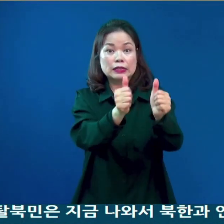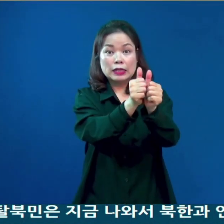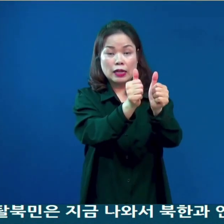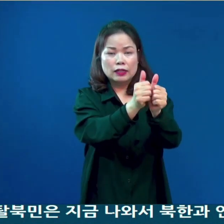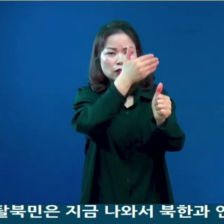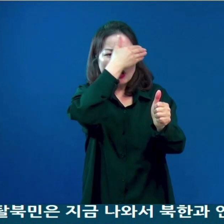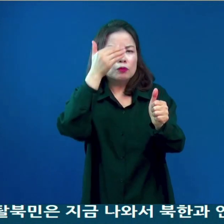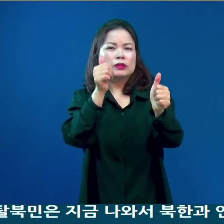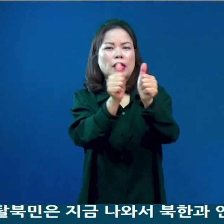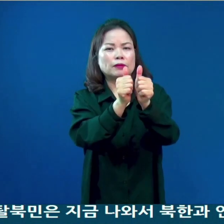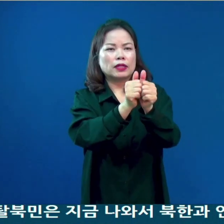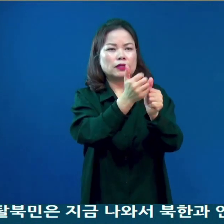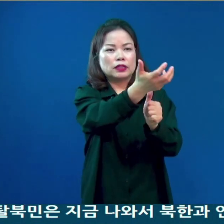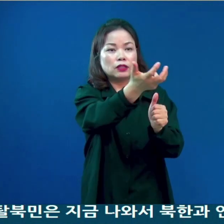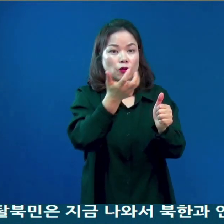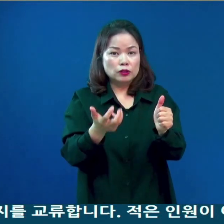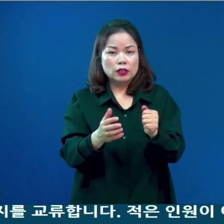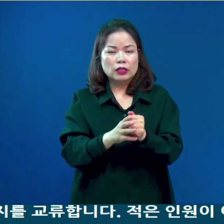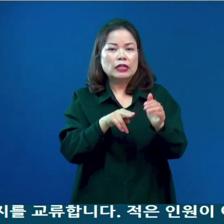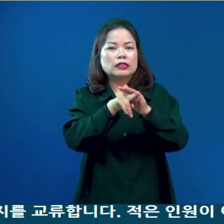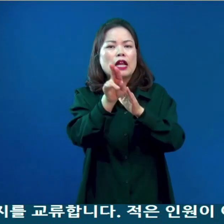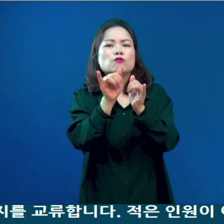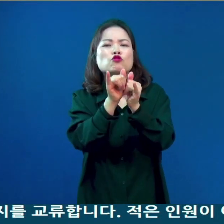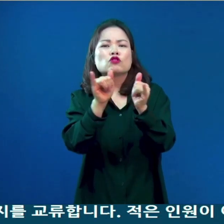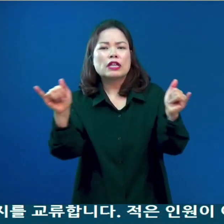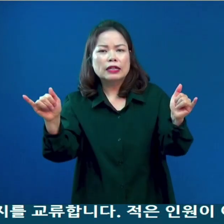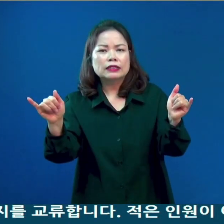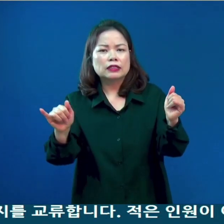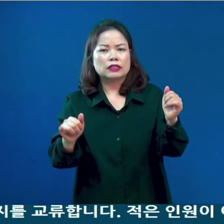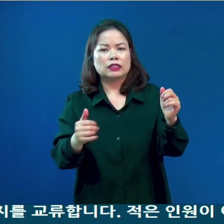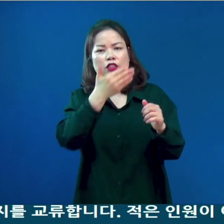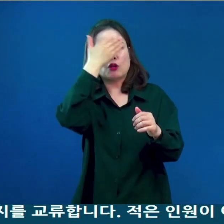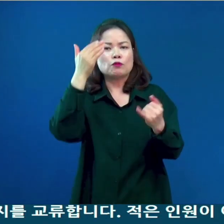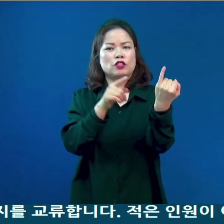젊은 남성들이었는데 이분들은 젊은 여성들이에요.